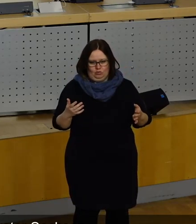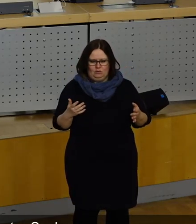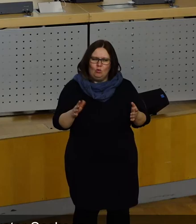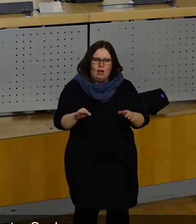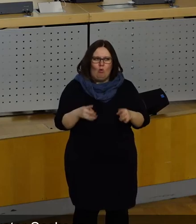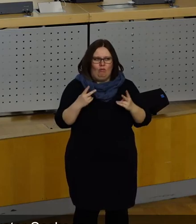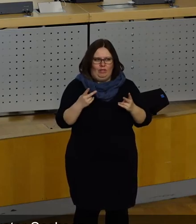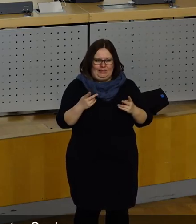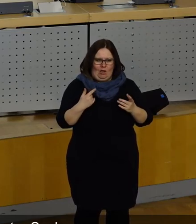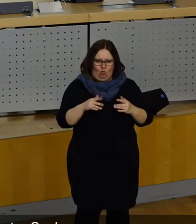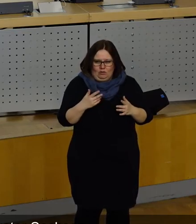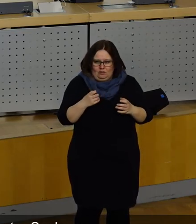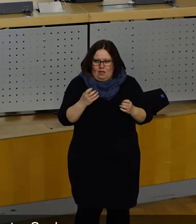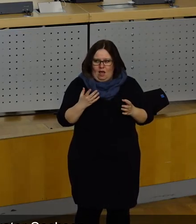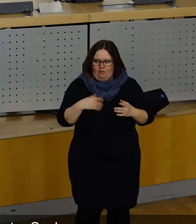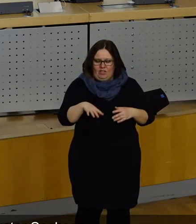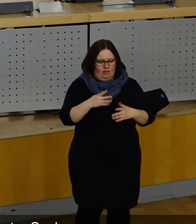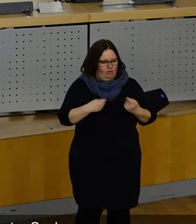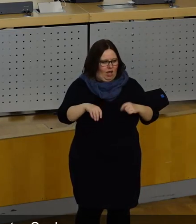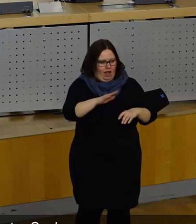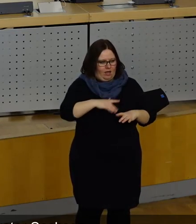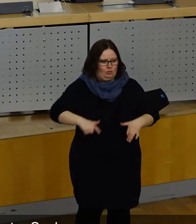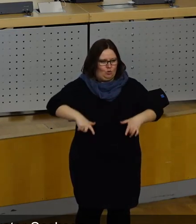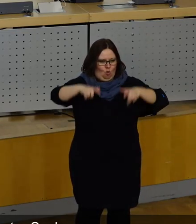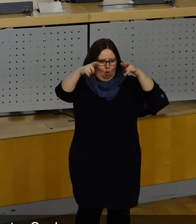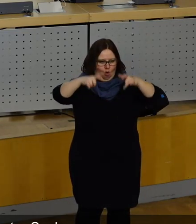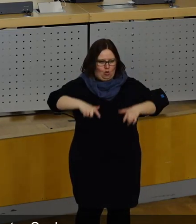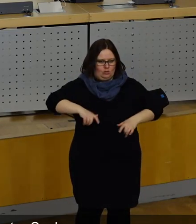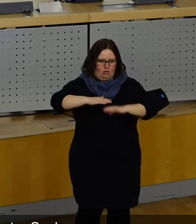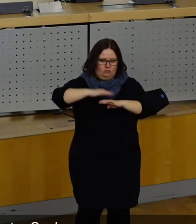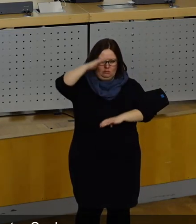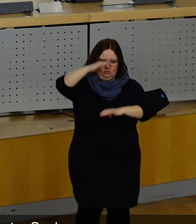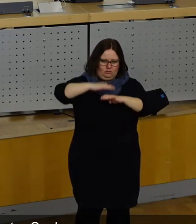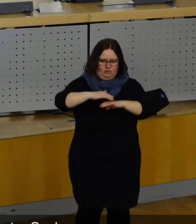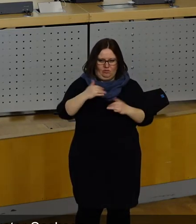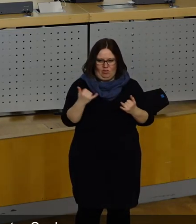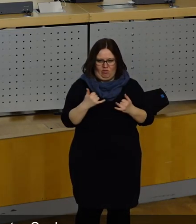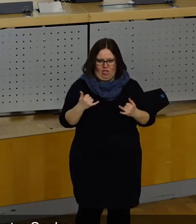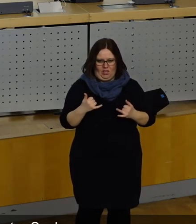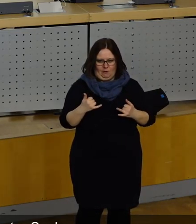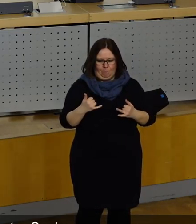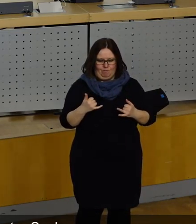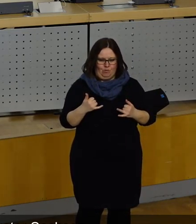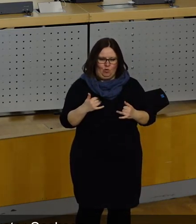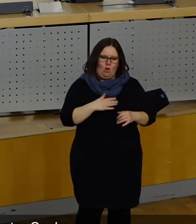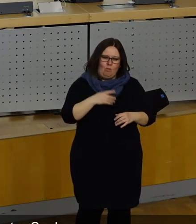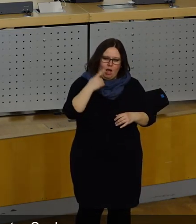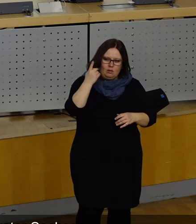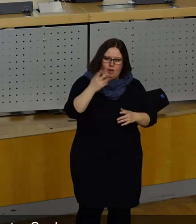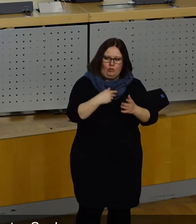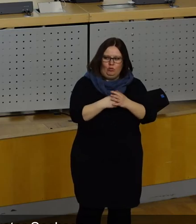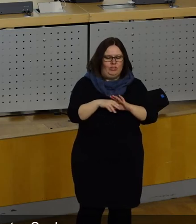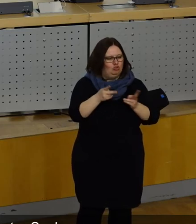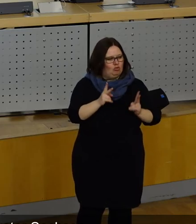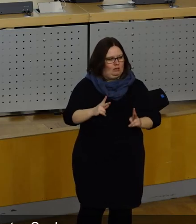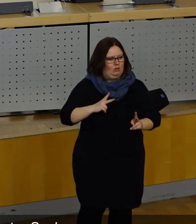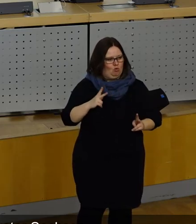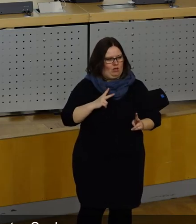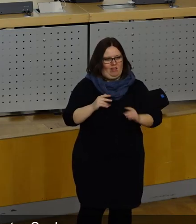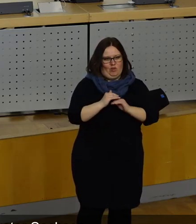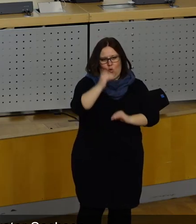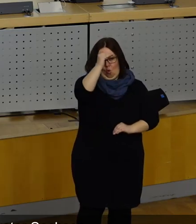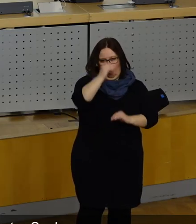wichtige Sache. Wir haben da mit einem großen Freiheit im Umgang mit Hochhäusern, mit Hochhausansinnen. Und ich würde auch sagen, die Modernität einer Stadt, sie ist nicht an